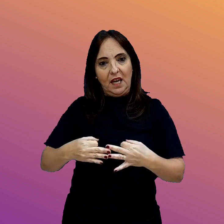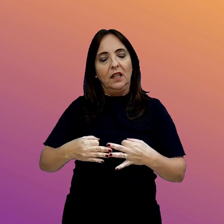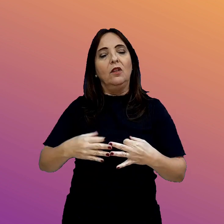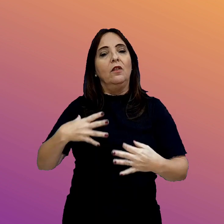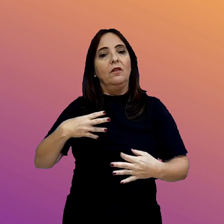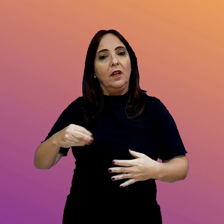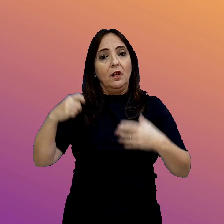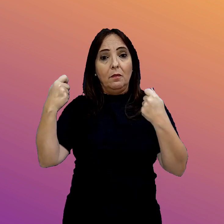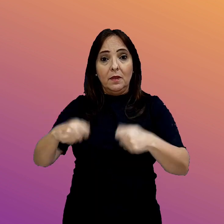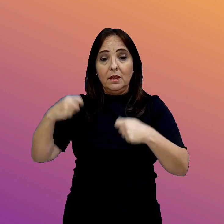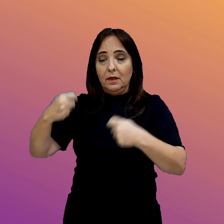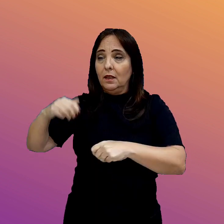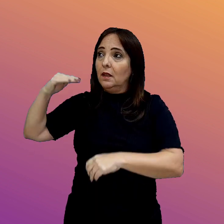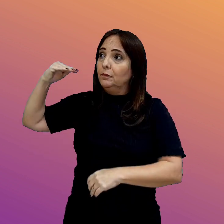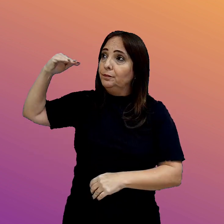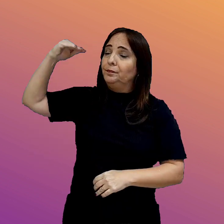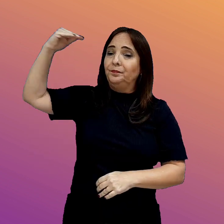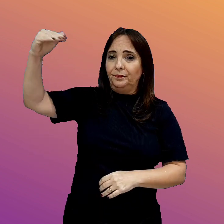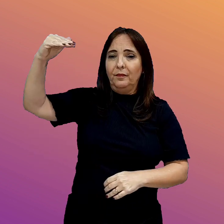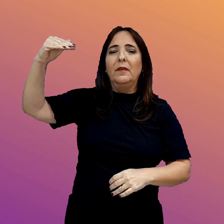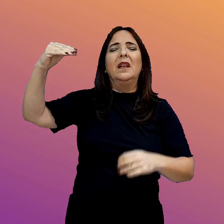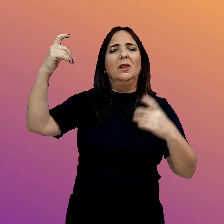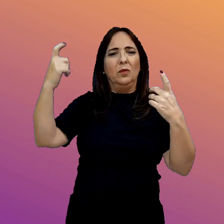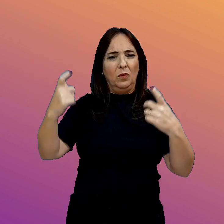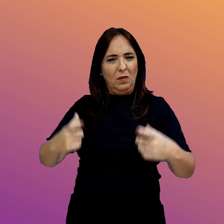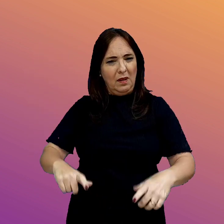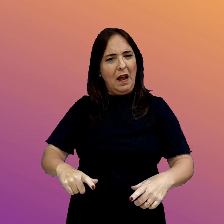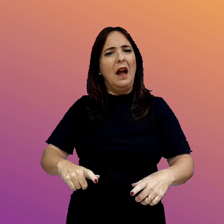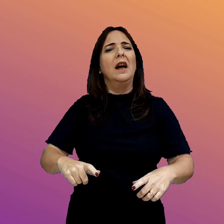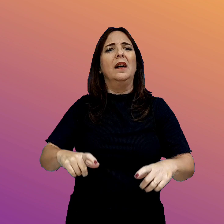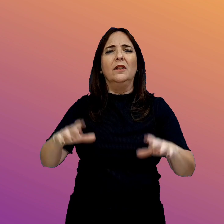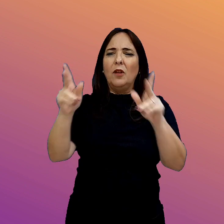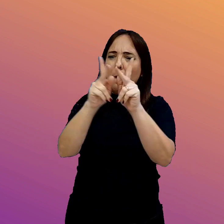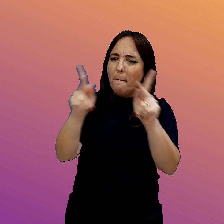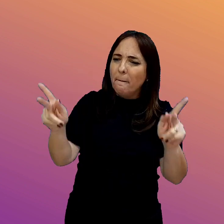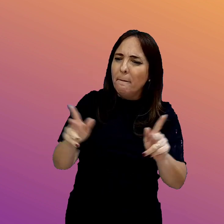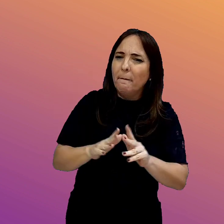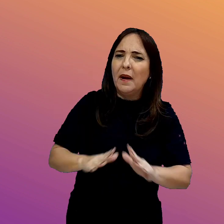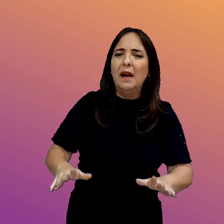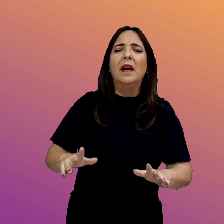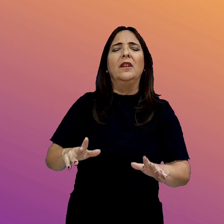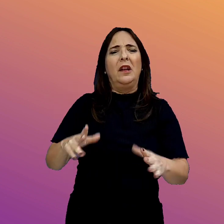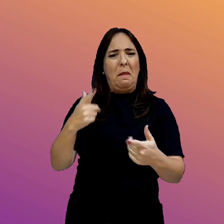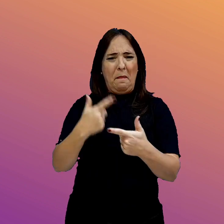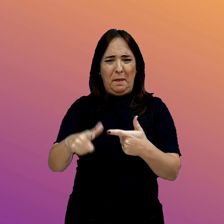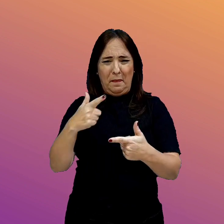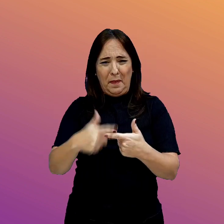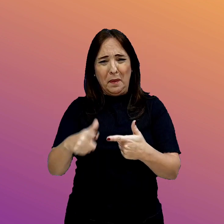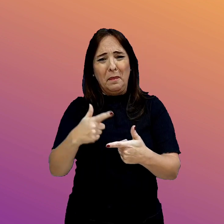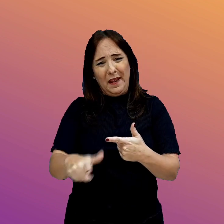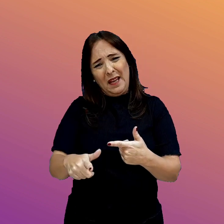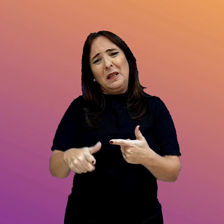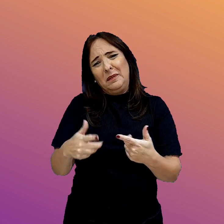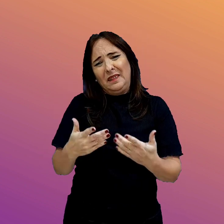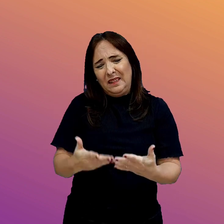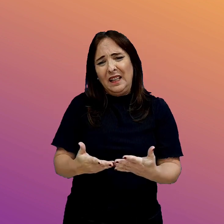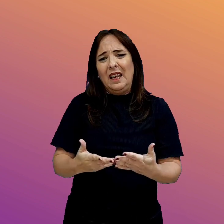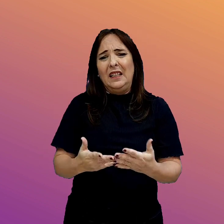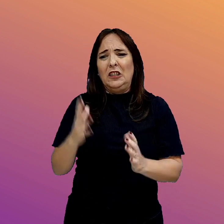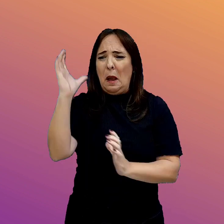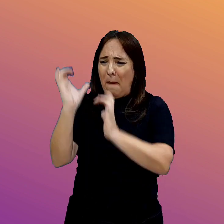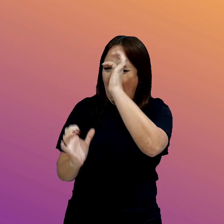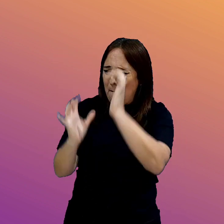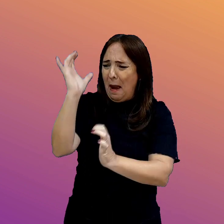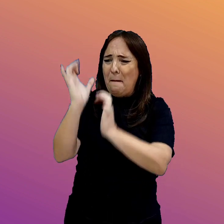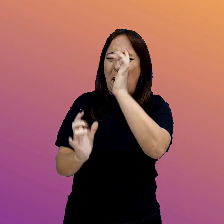ambiente saudável, né? Sem retaliações, sem alienação parental. Isso é terrível, né? Então, a figura do pai e